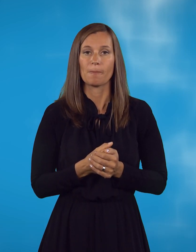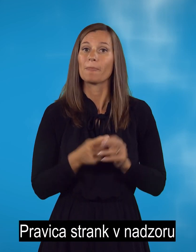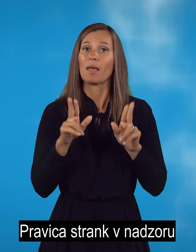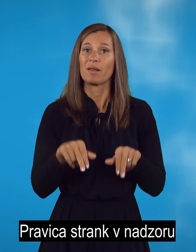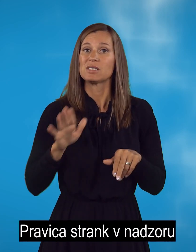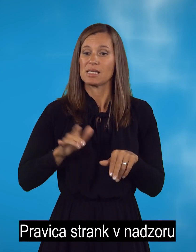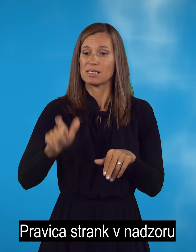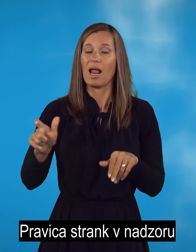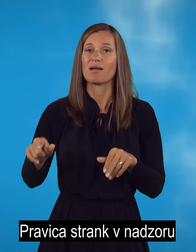Pravica strank v nadzoru.